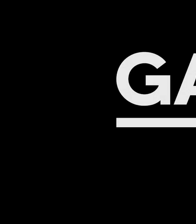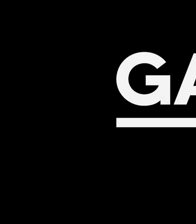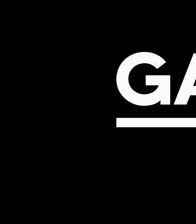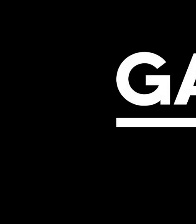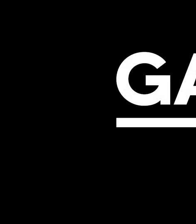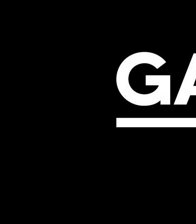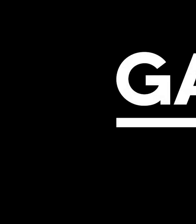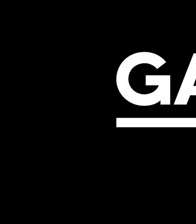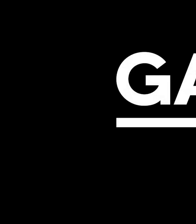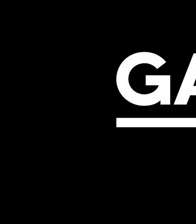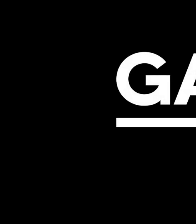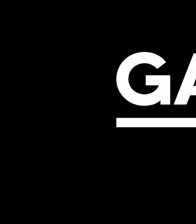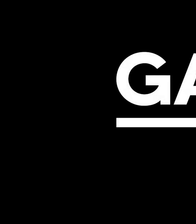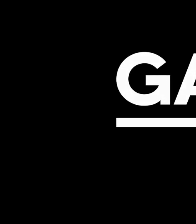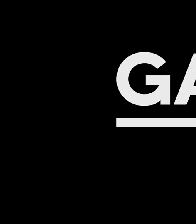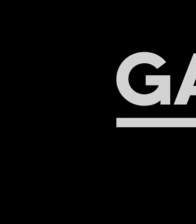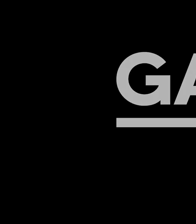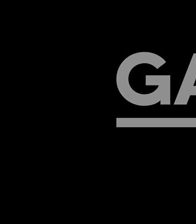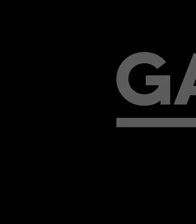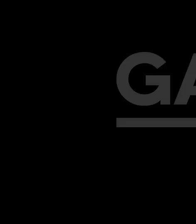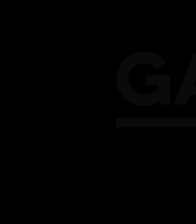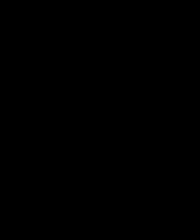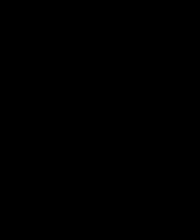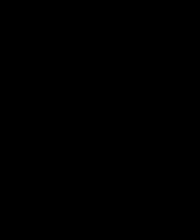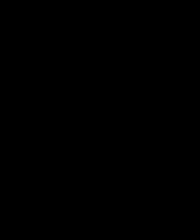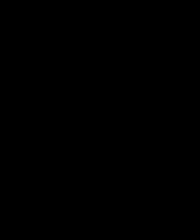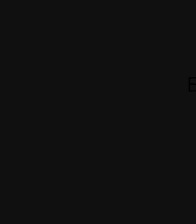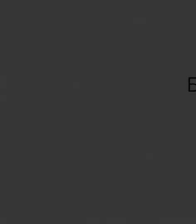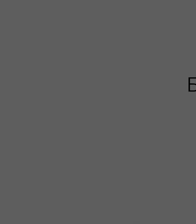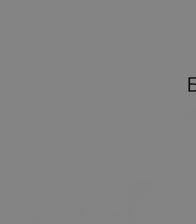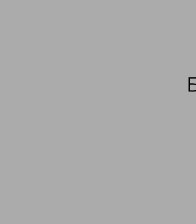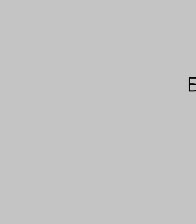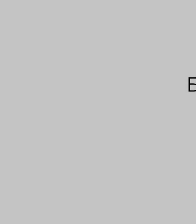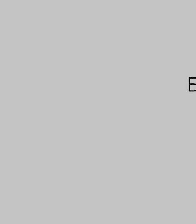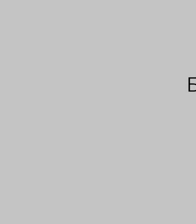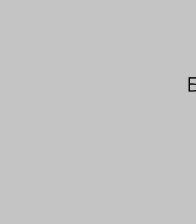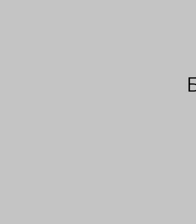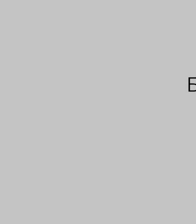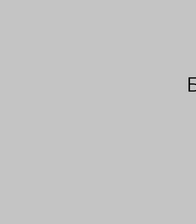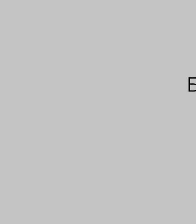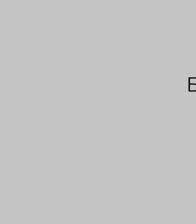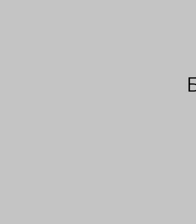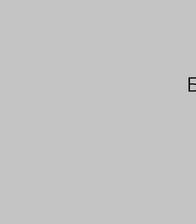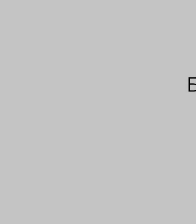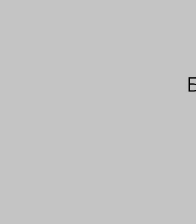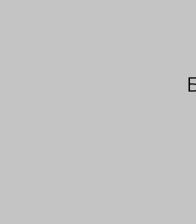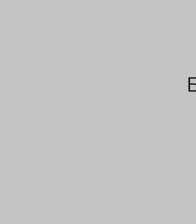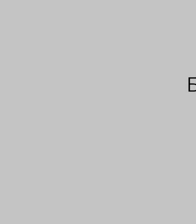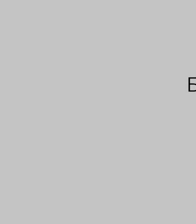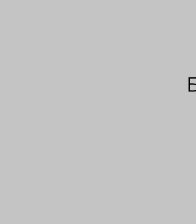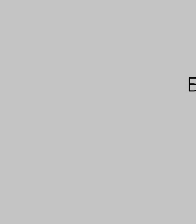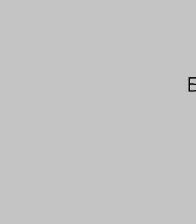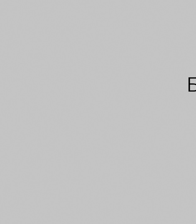На черном фоне появляется белая надпись «Гараж» латинскими буквами. Затемнение. Из темноты появляется белый фон. Черными